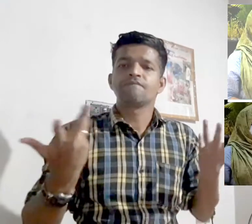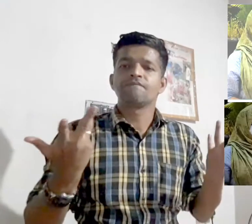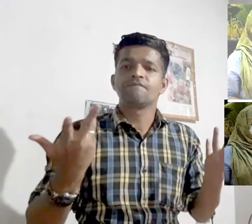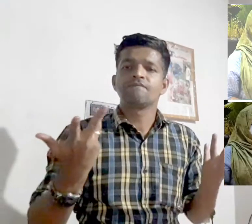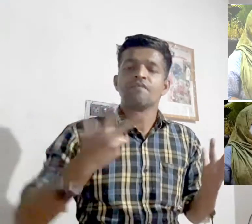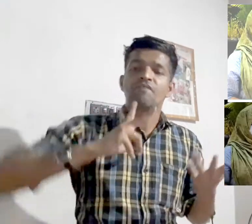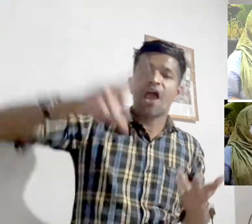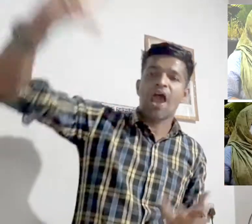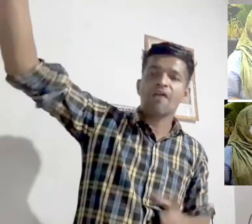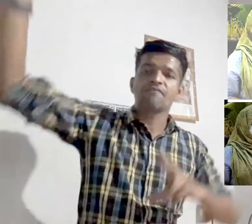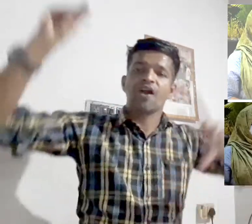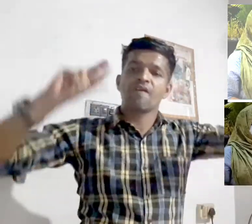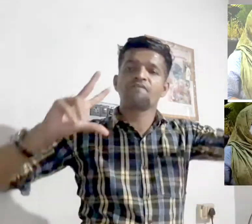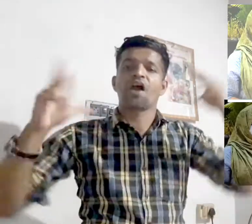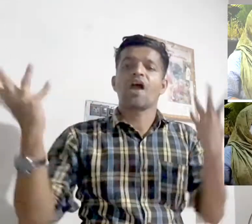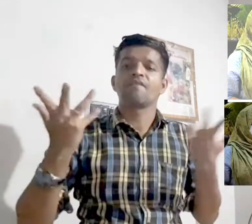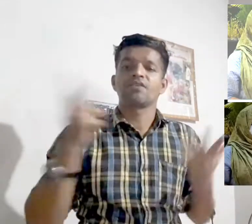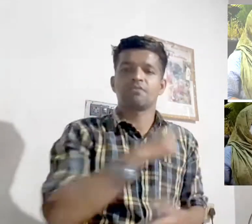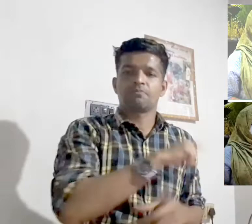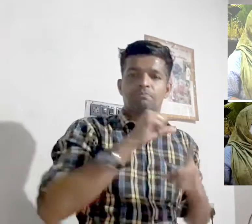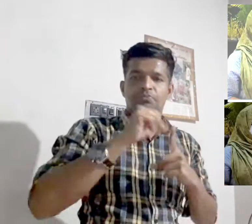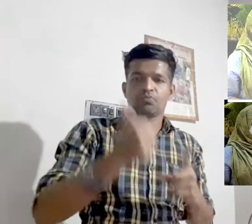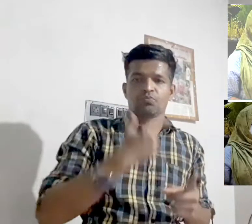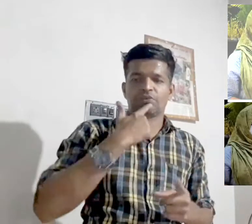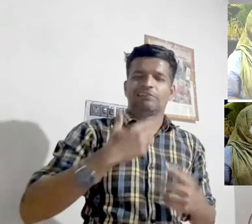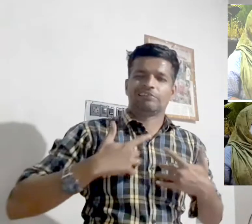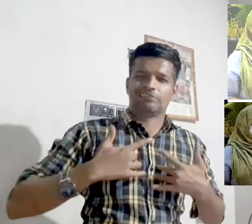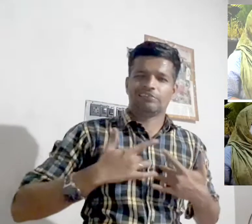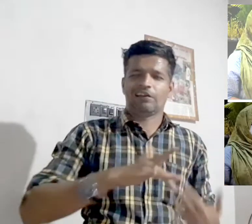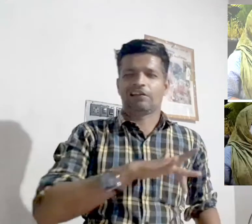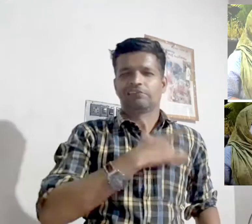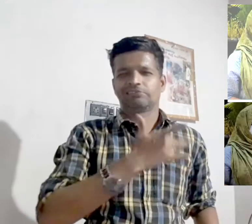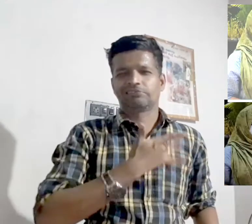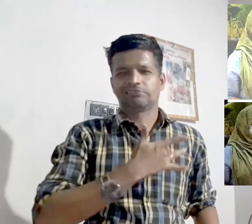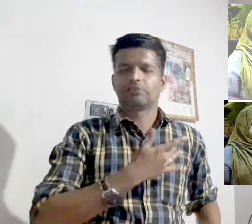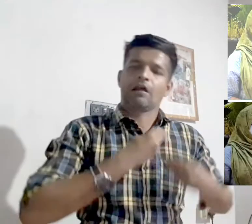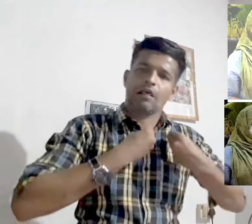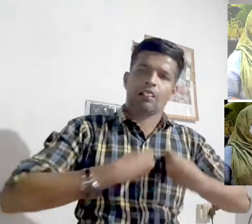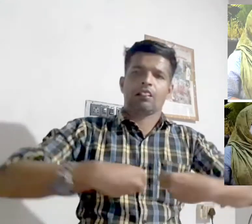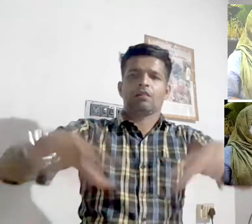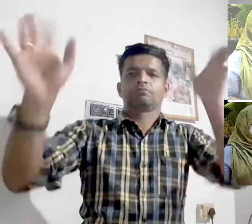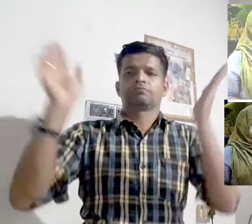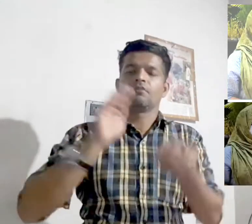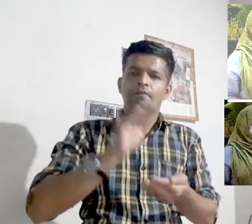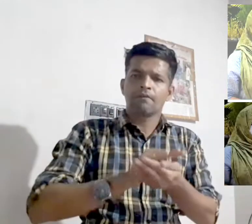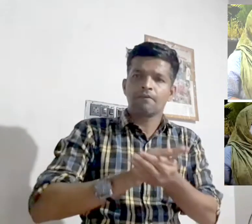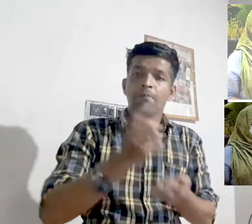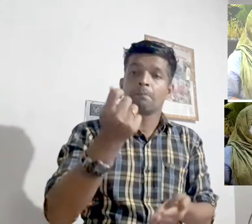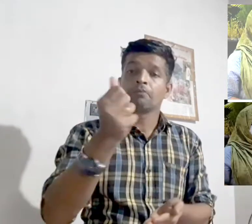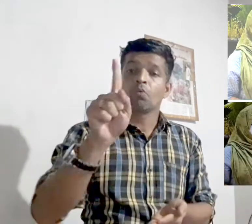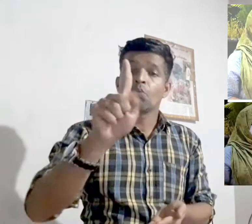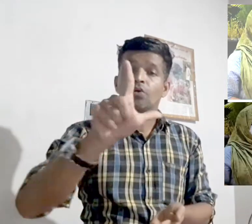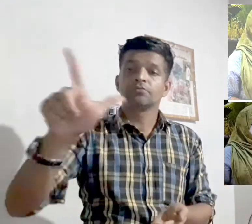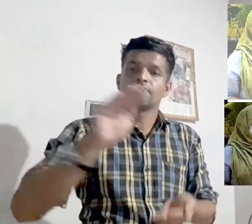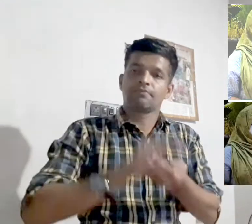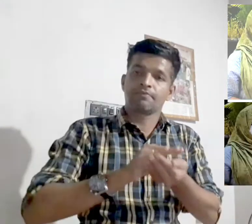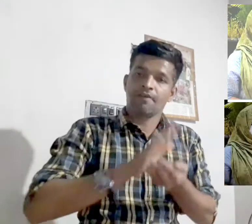മുന്നോടിയായി വെറും നാടകം കളിക്കാൻ വേണ്ടി ഞങ്ങളോട് എന്തിനാണ് ചോദിക്കുന്നത് എന്നുള്ളതാണ് ഈ മൂന്ന് നേതാക്കളും ചോദിച്ചത്. അതുകൊണ്ട് തന്നെ കടുത്ത